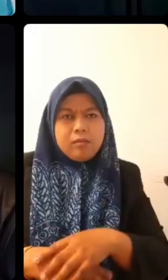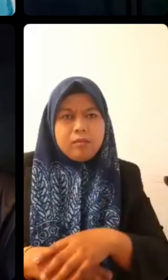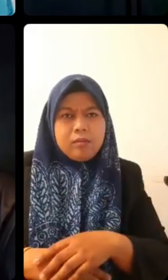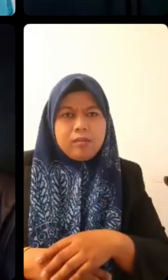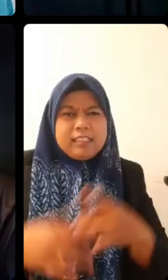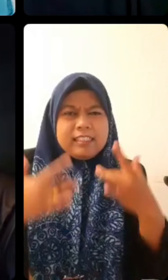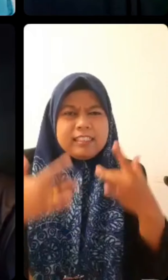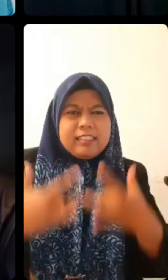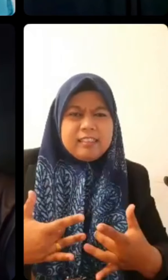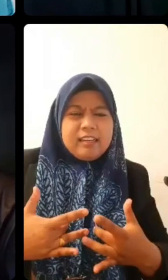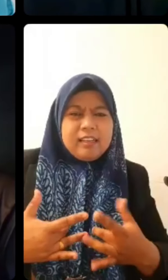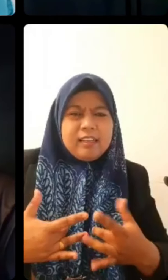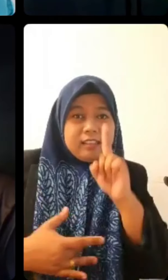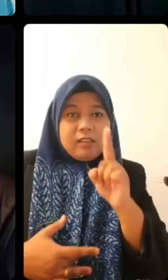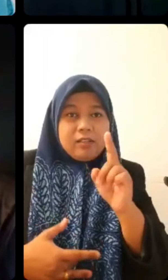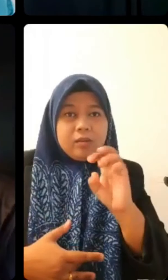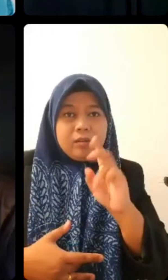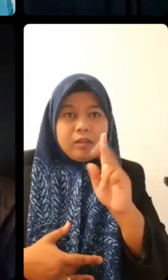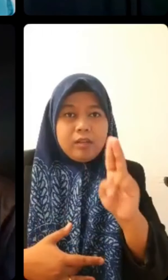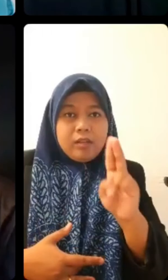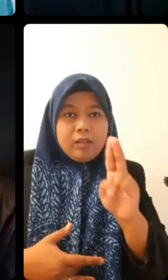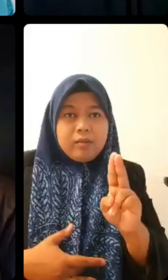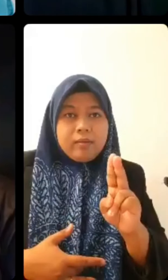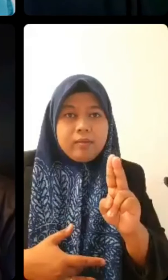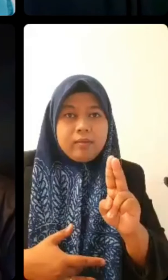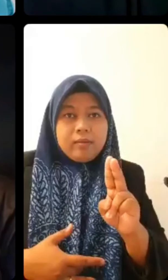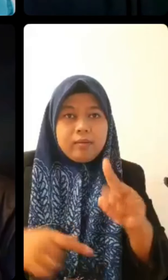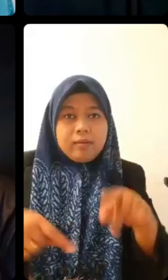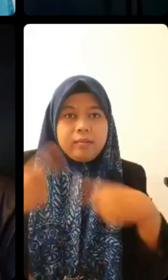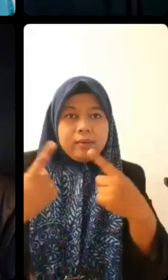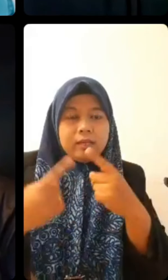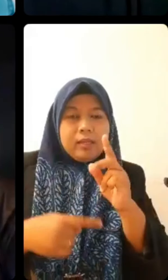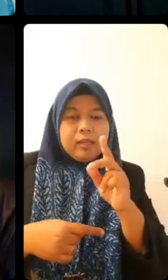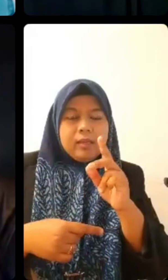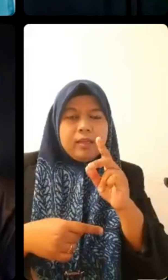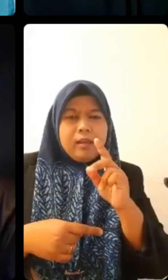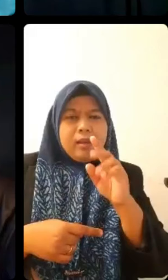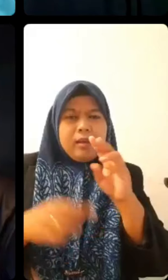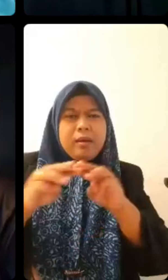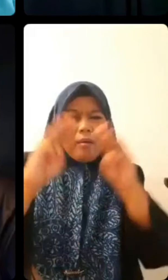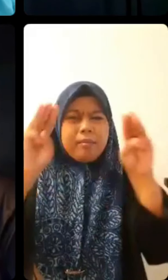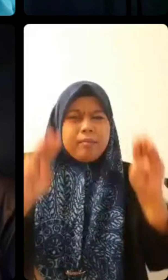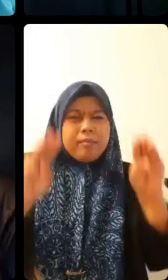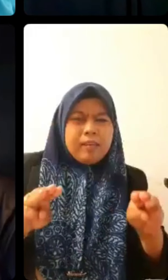dia beli dekat drive-thru. Mana kenal tu kan? Drive-thru di salah